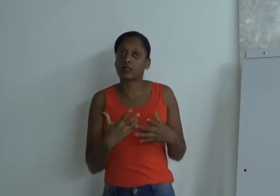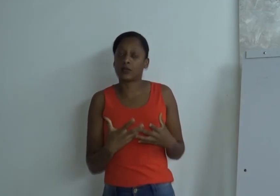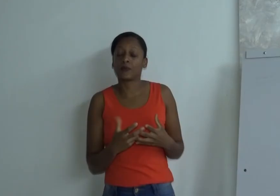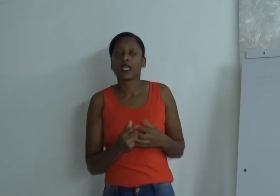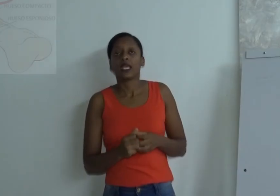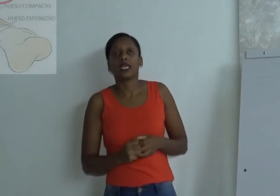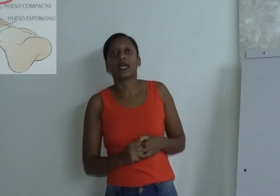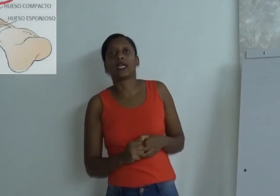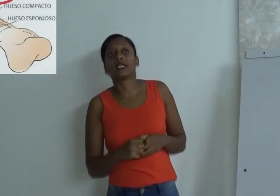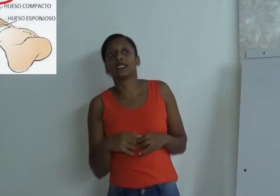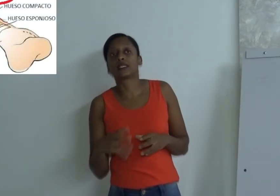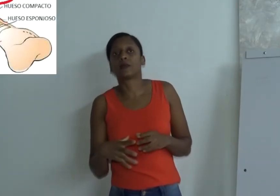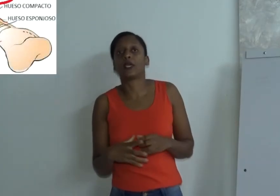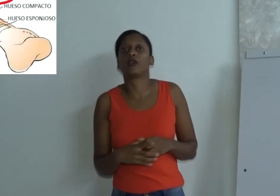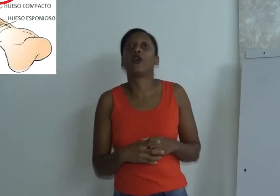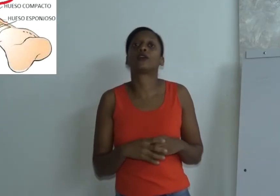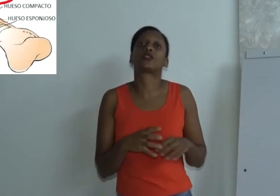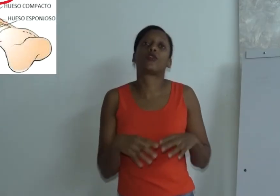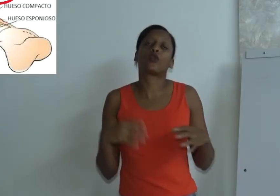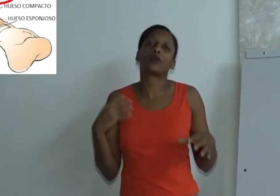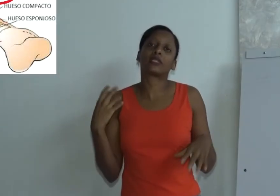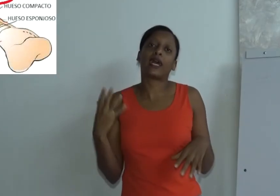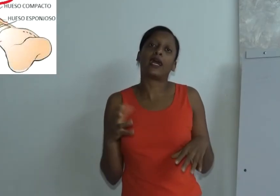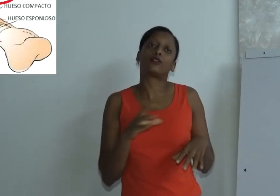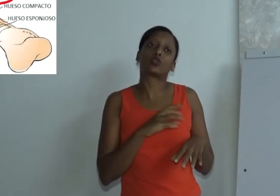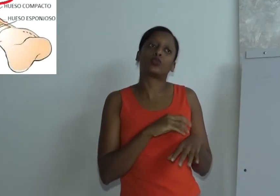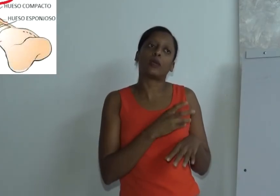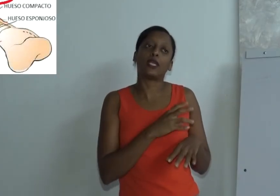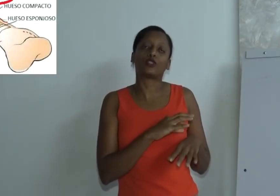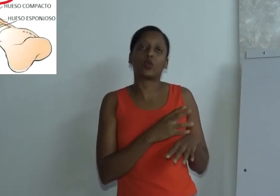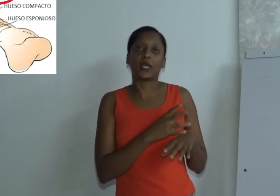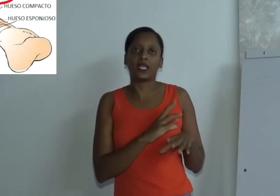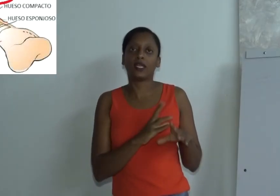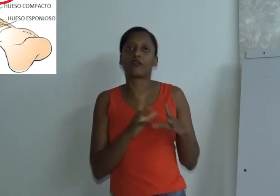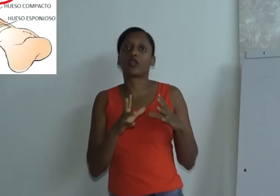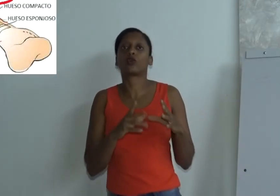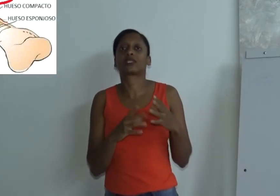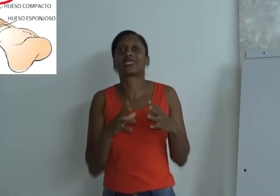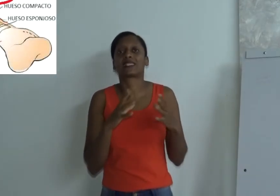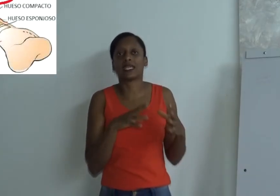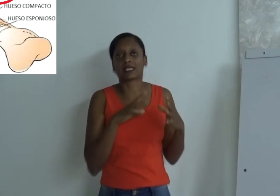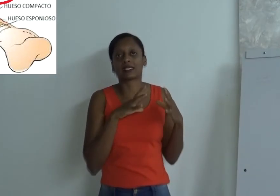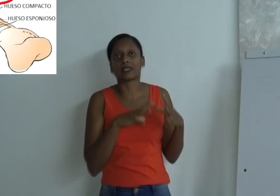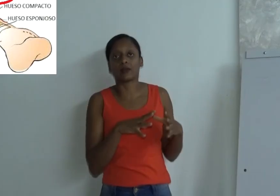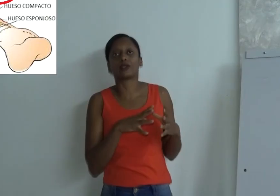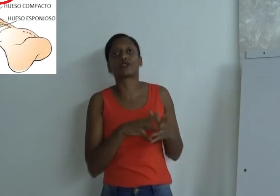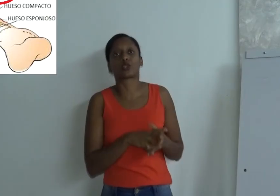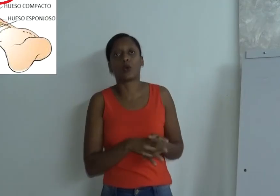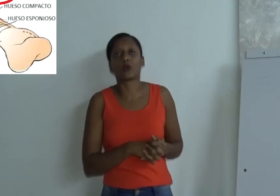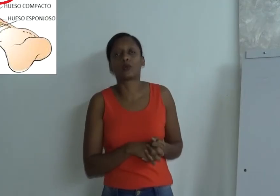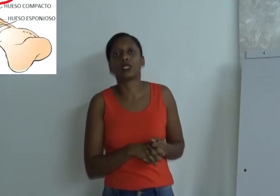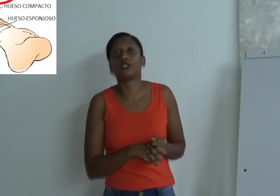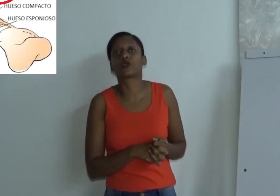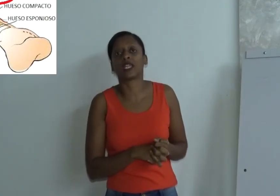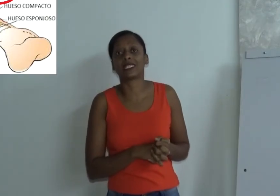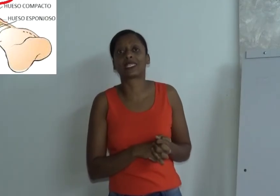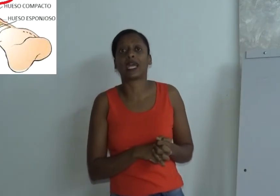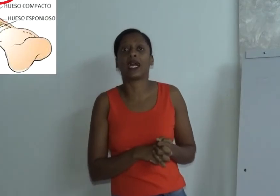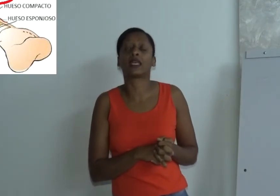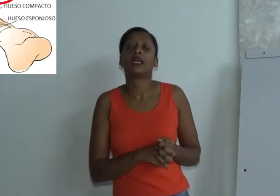periósteo. E aí ali nesse periósteo eu vou encontrar, juntamente com ele, eu vou encontrar essas células tronco indiferenciadas,